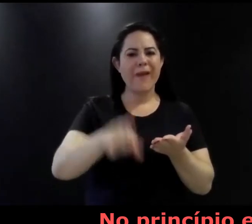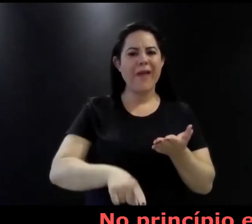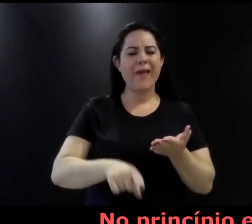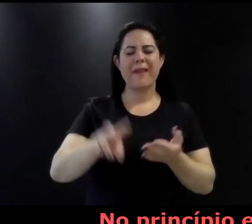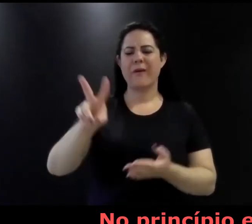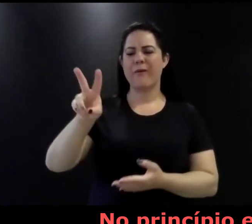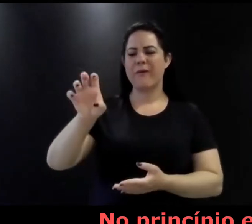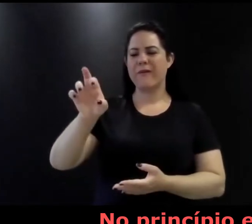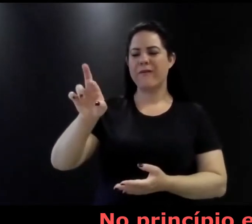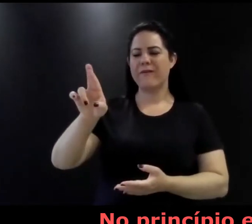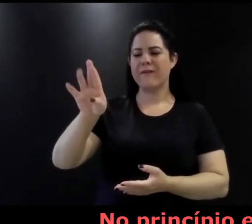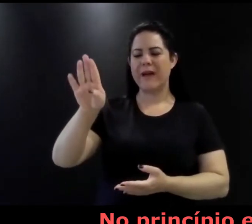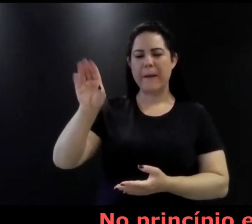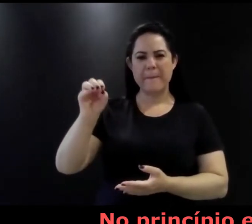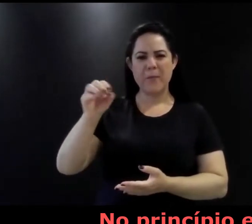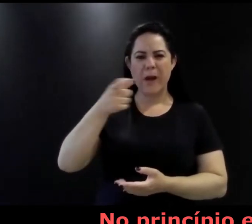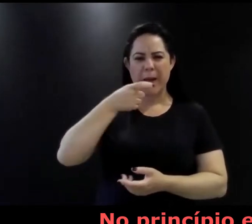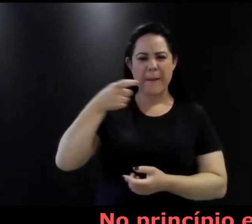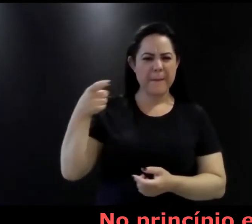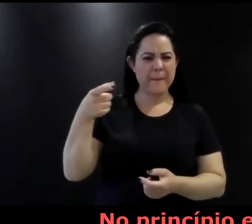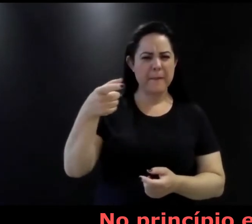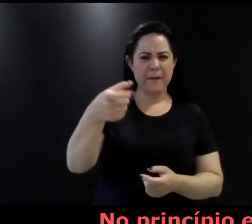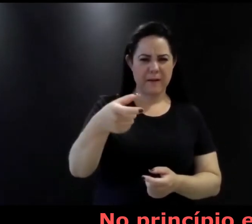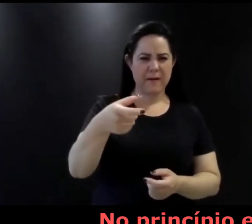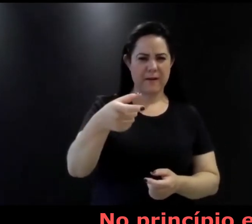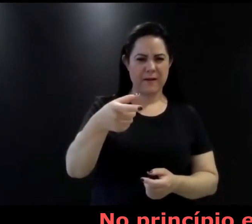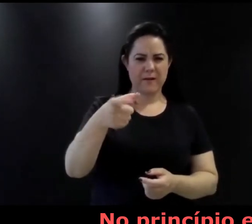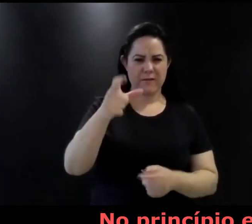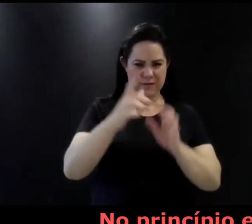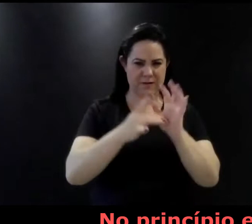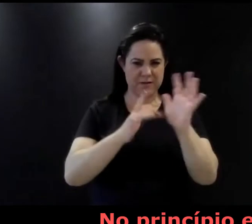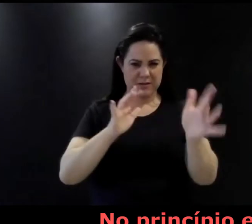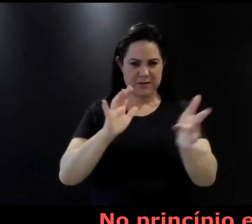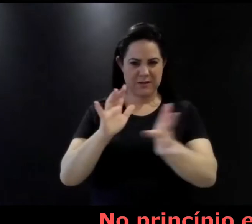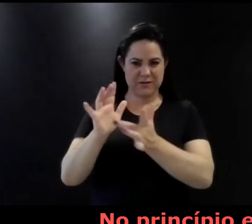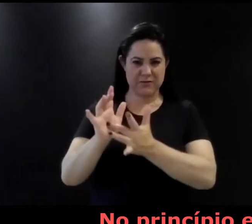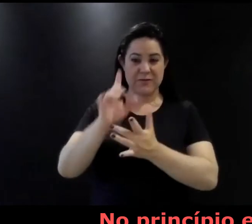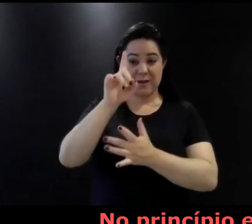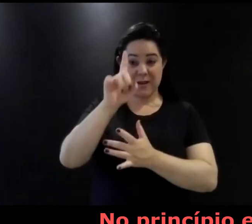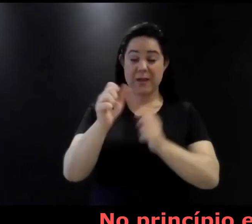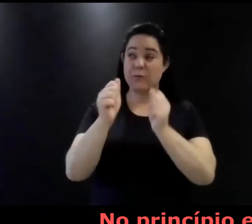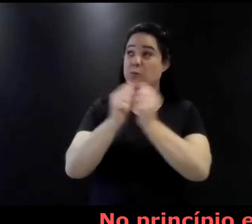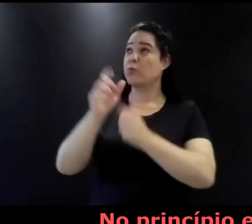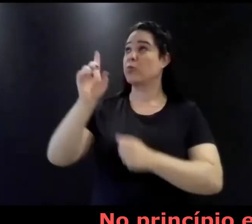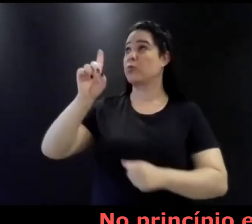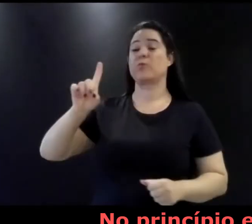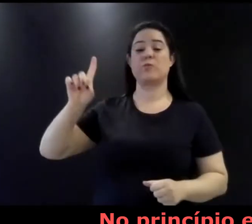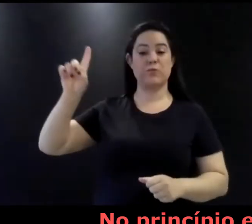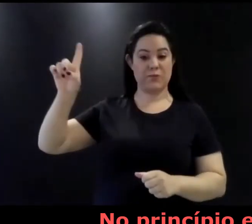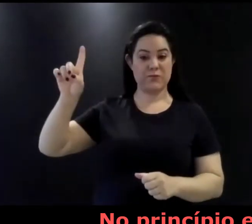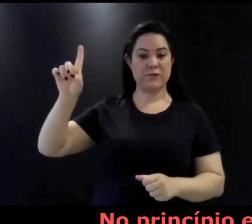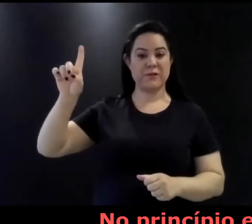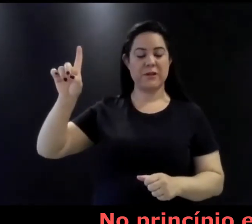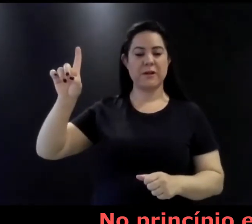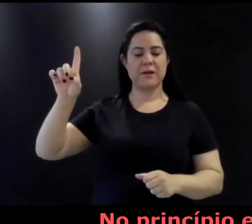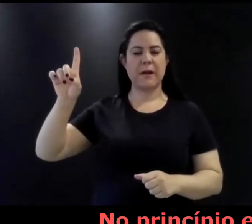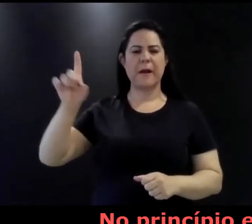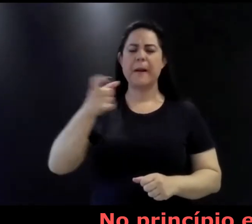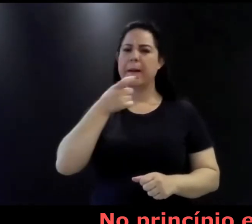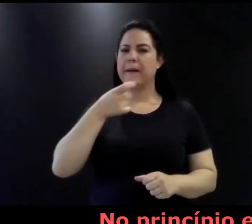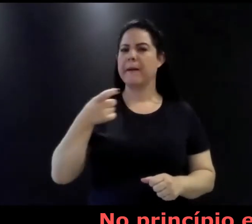aquele que é a palavra, e ele estava com Deus e era Deus. O Verbo, a